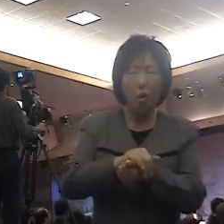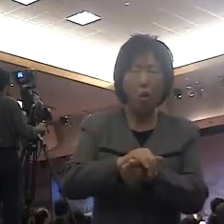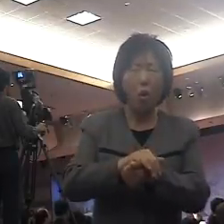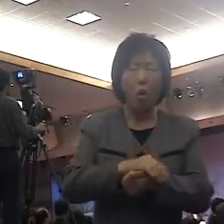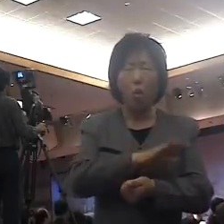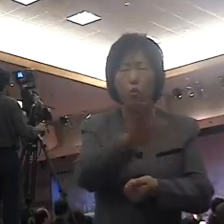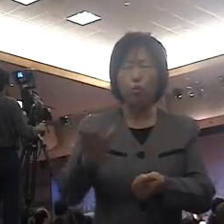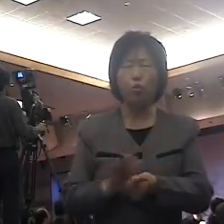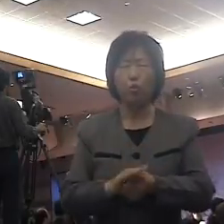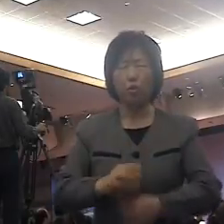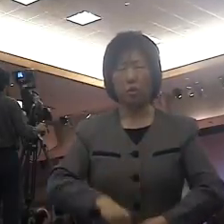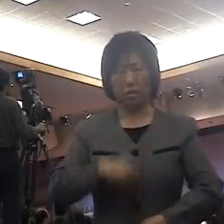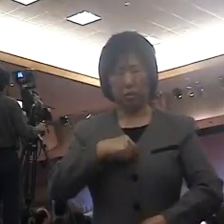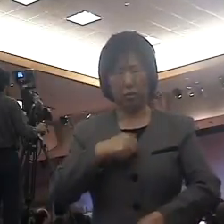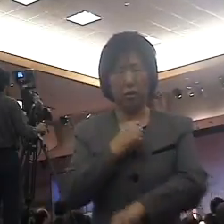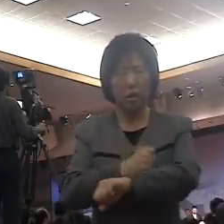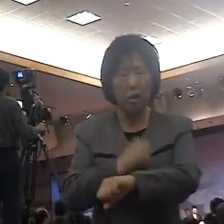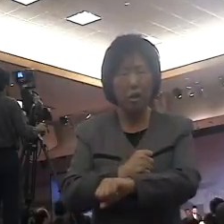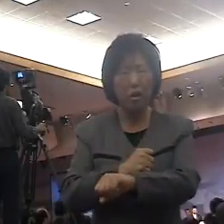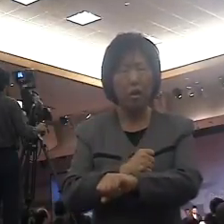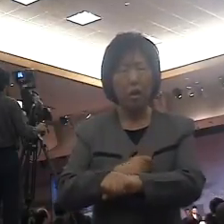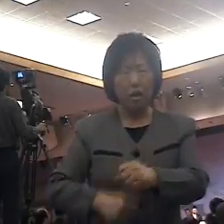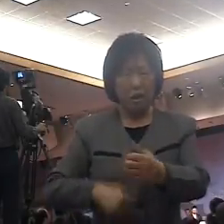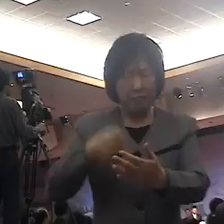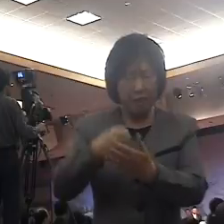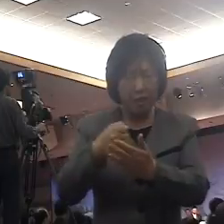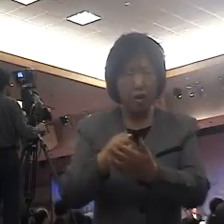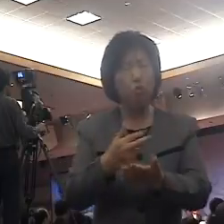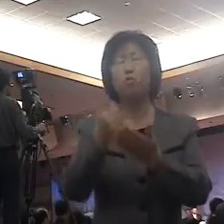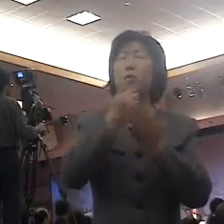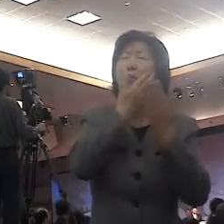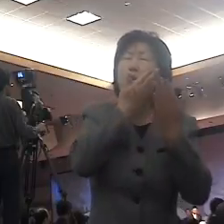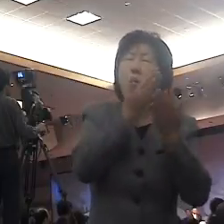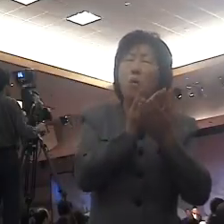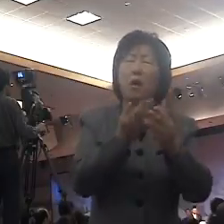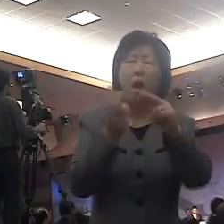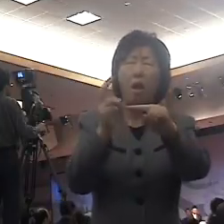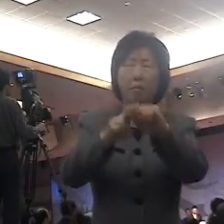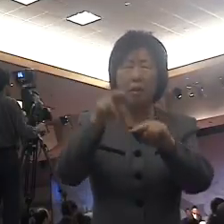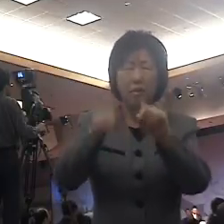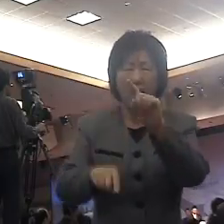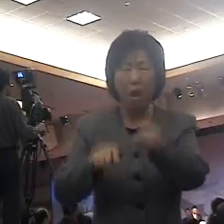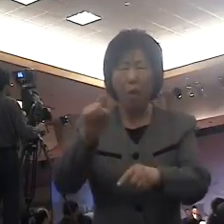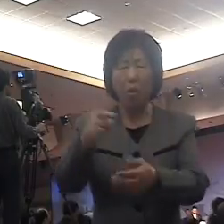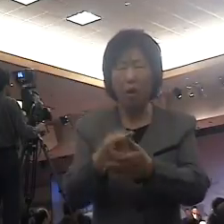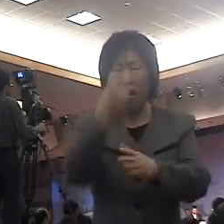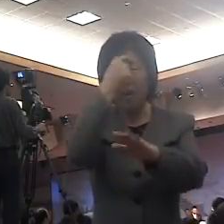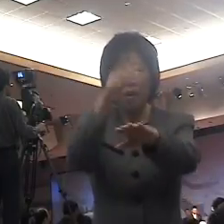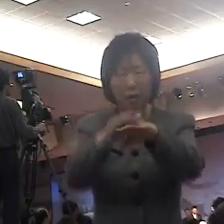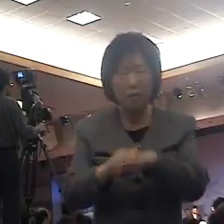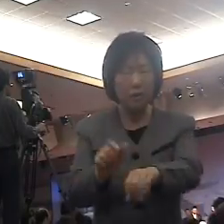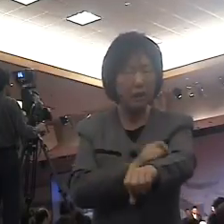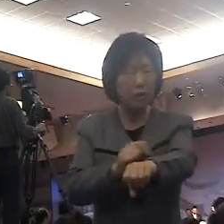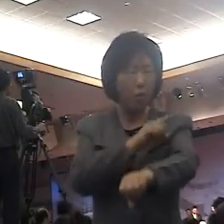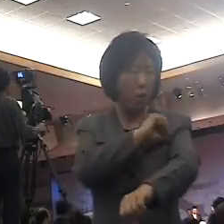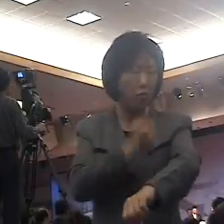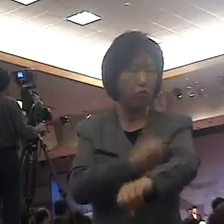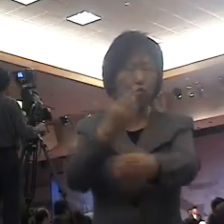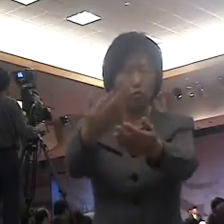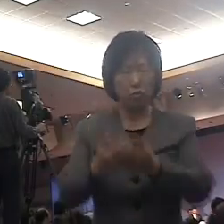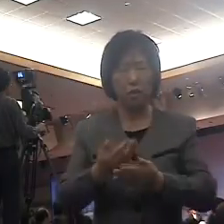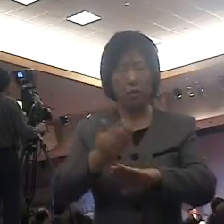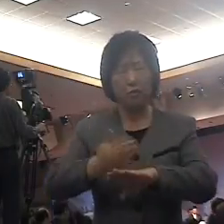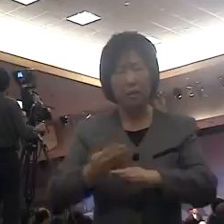의롭다 칭하시고 담대하게 주님의 보좌 앞에 나와 아버지 하나님을 예배할 수 있도록 특권 주심을 감사합니다.